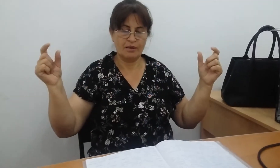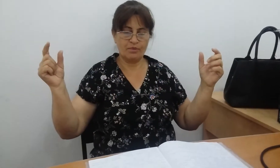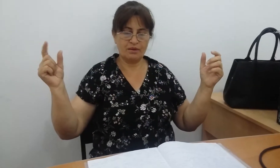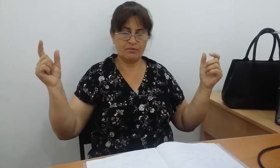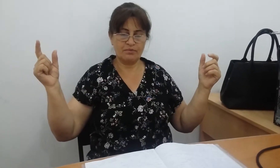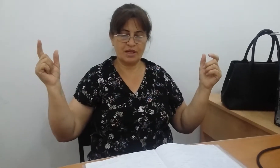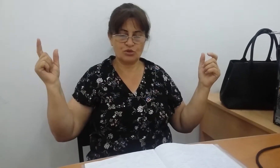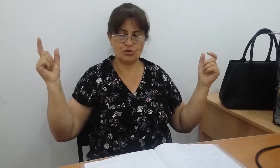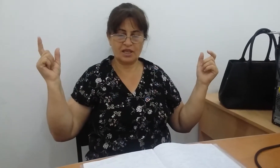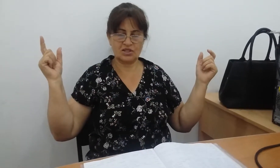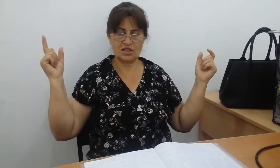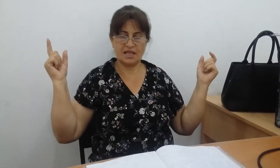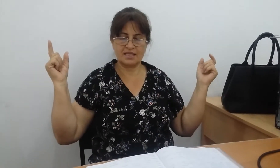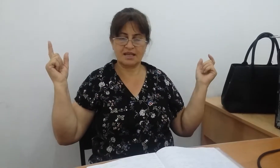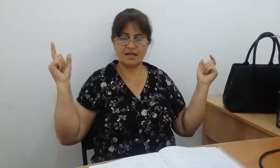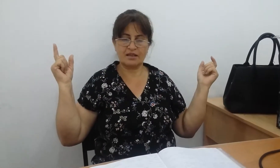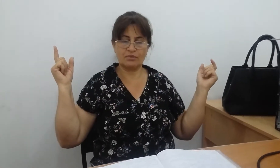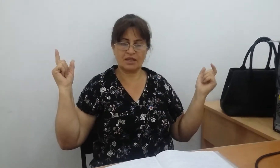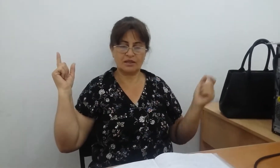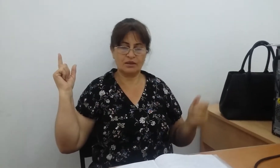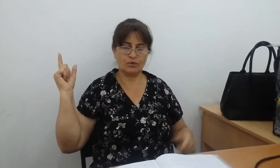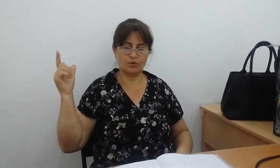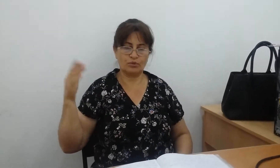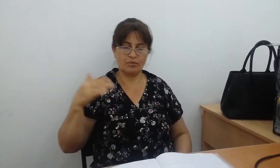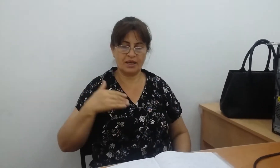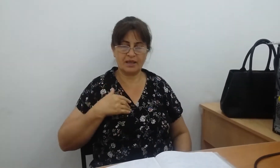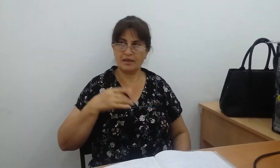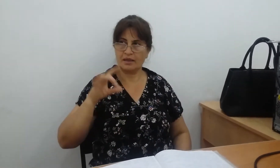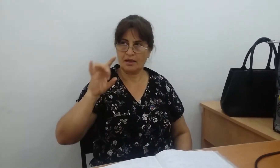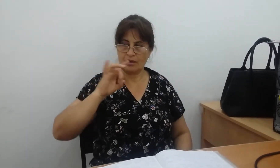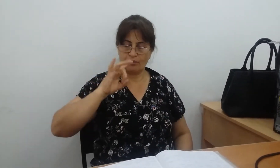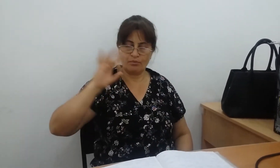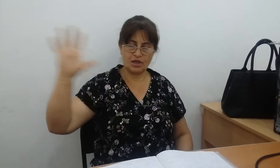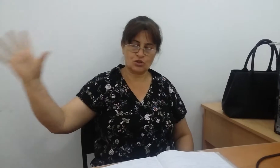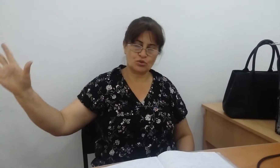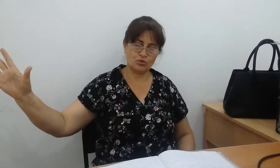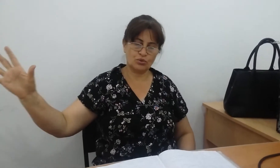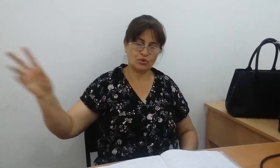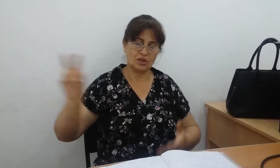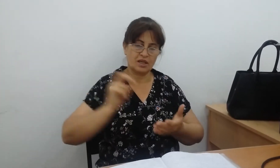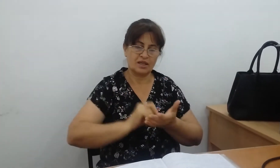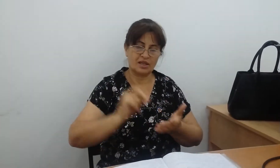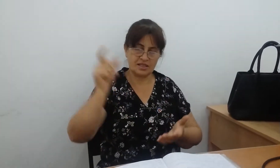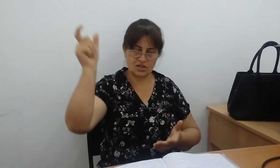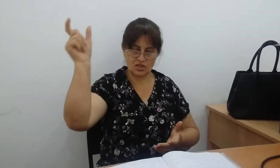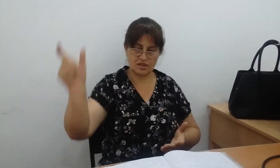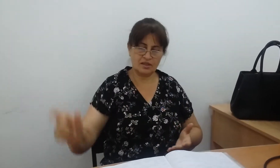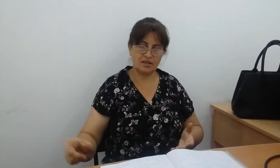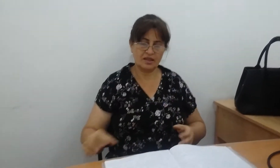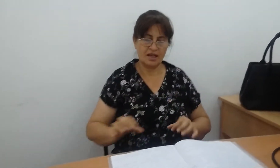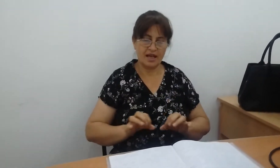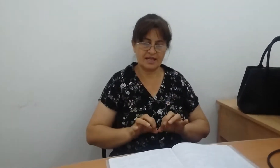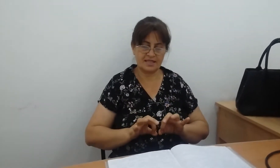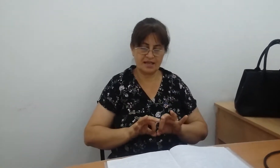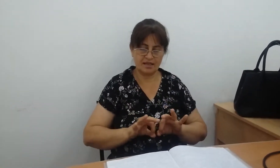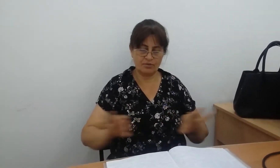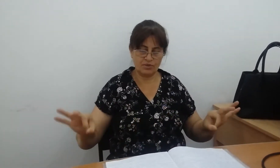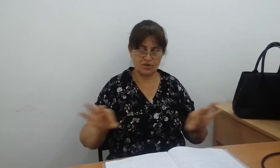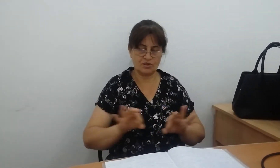Mən məşhur yazıcının əsərlərini maraqla oxudum. Mən məşhur yazıcının əsərini 1,